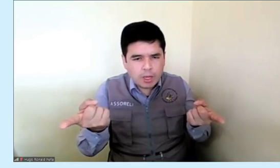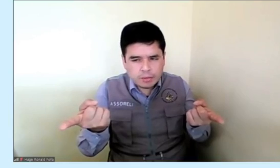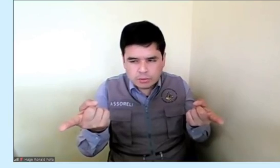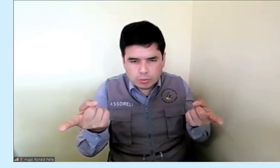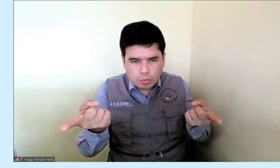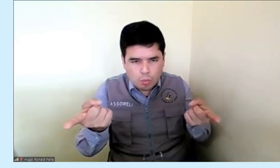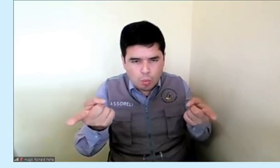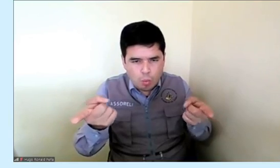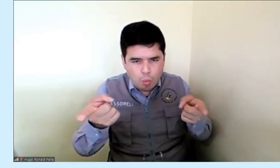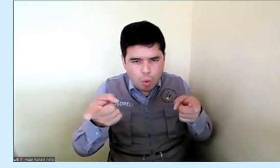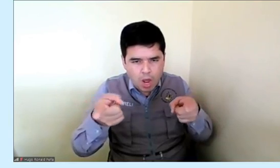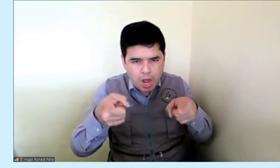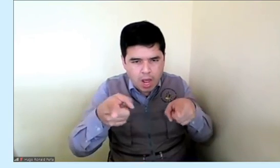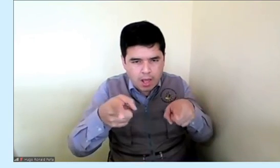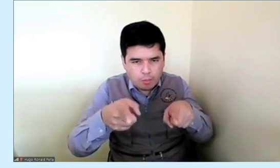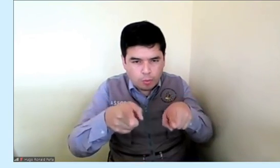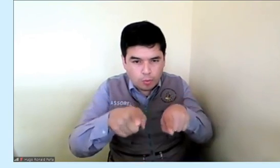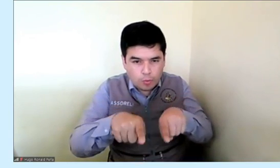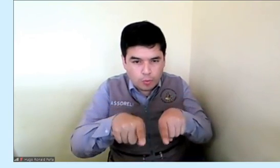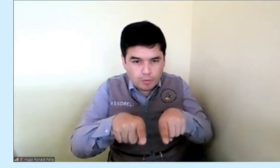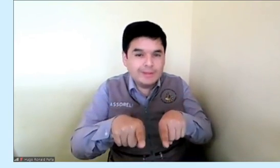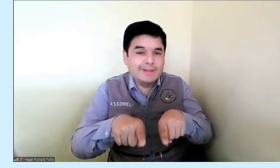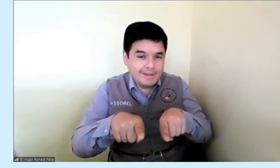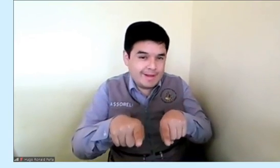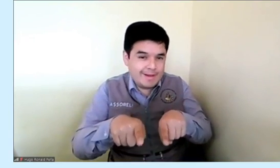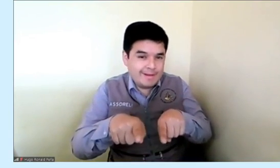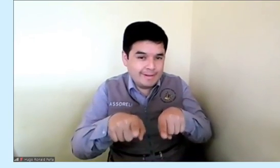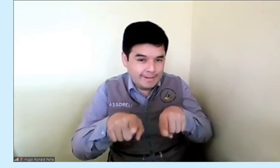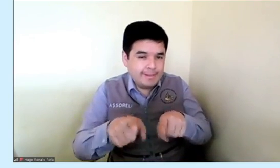Solo con los índices. ¿Cuándo?